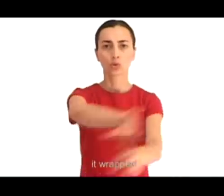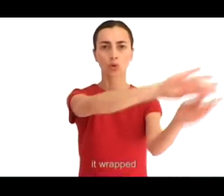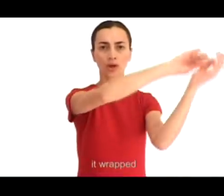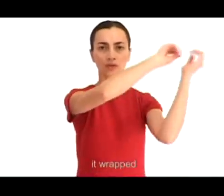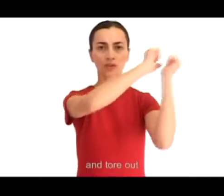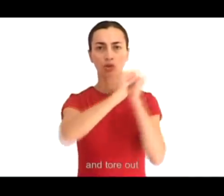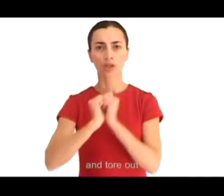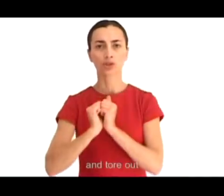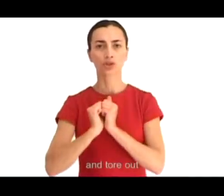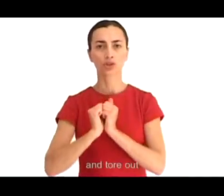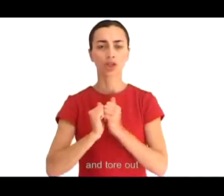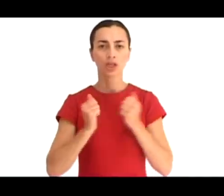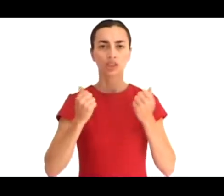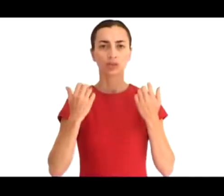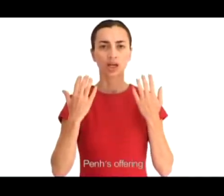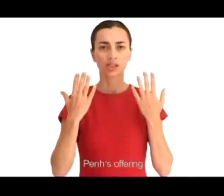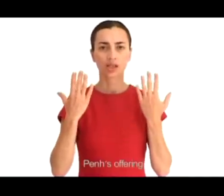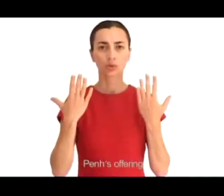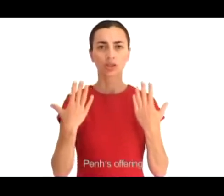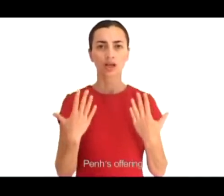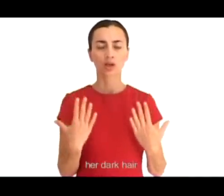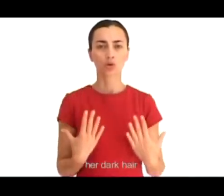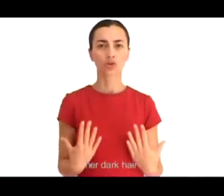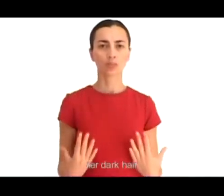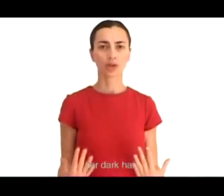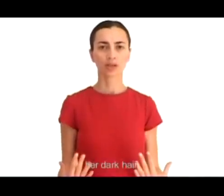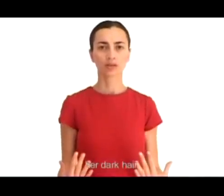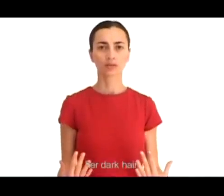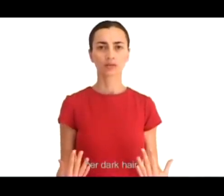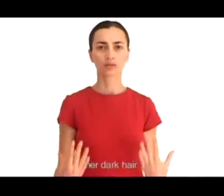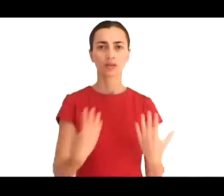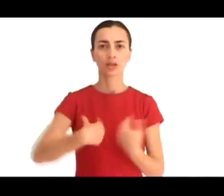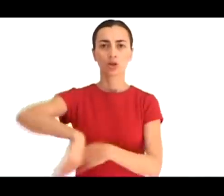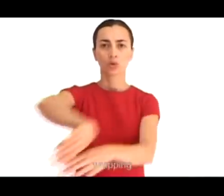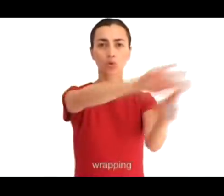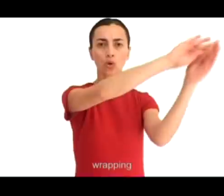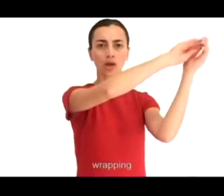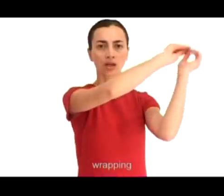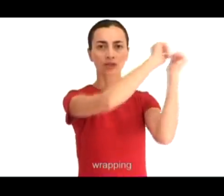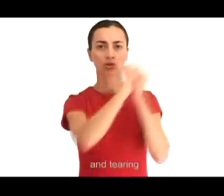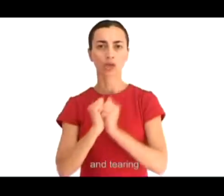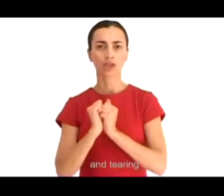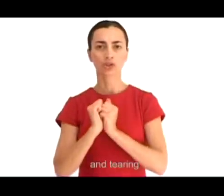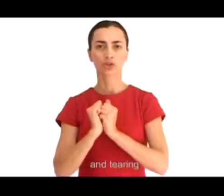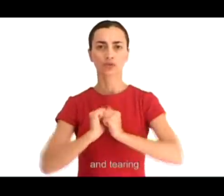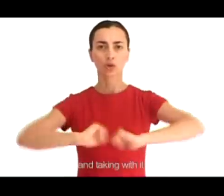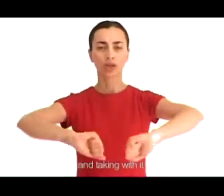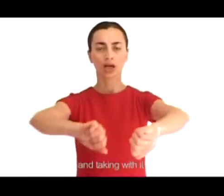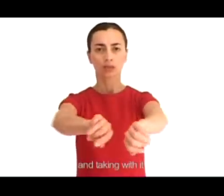הוא כורך ותולש את מנחת שערותיה כהות של פן, הוא כורך ותולש ולוקח